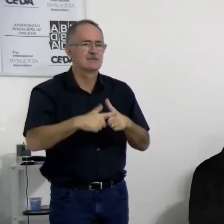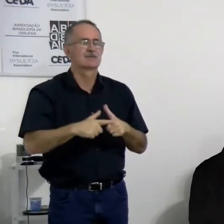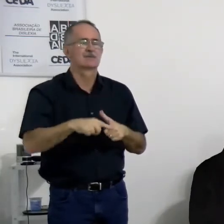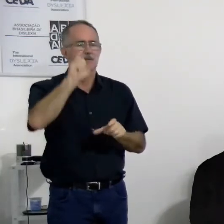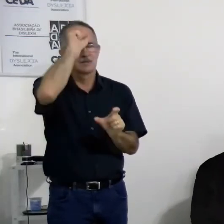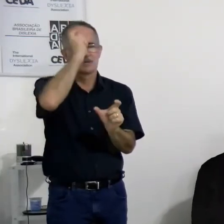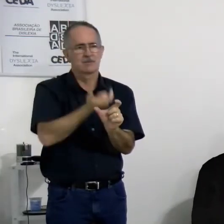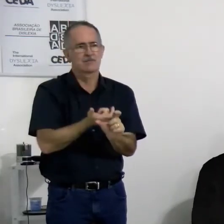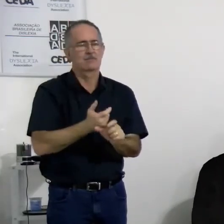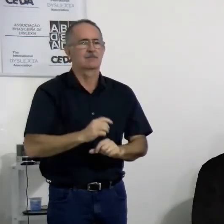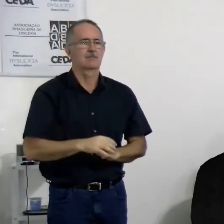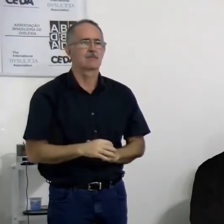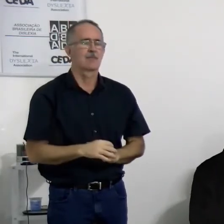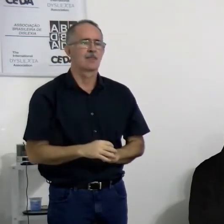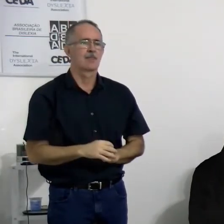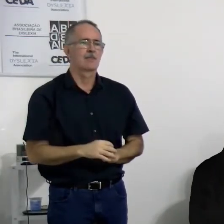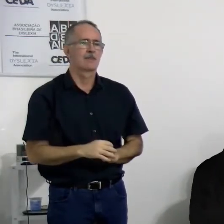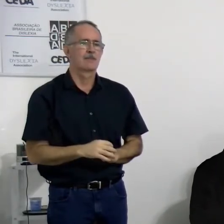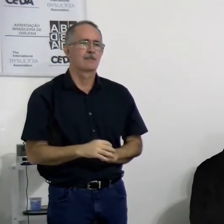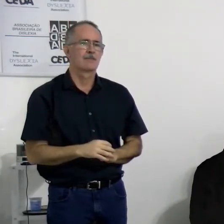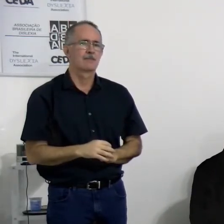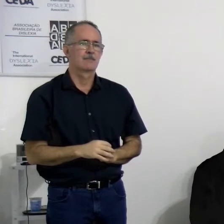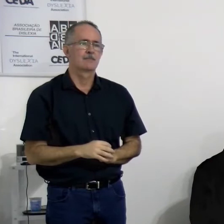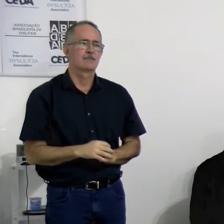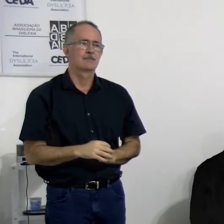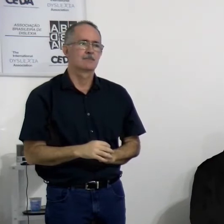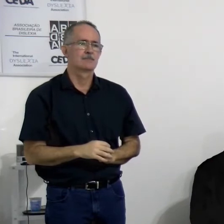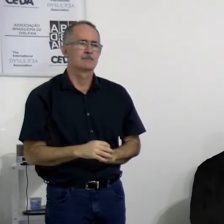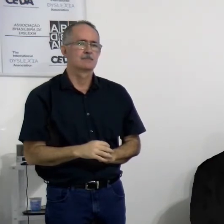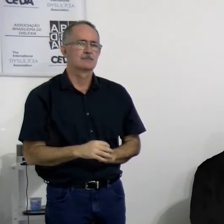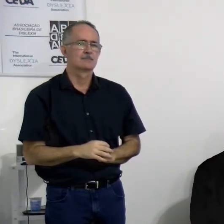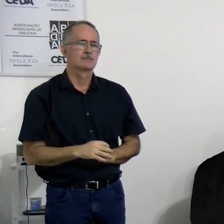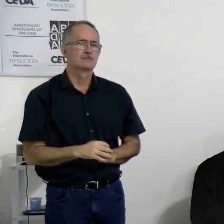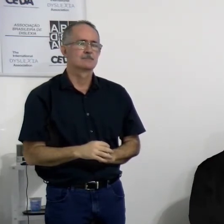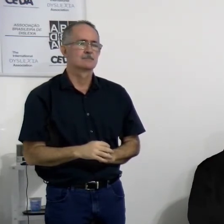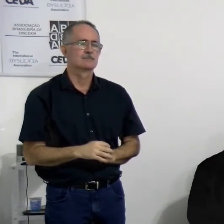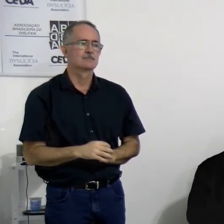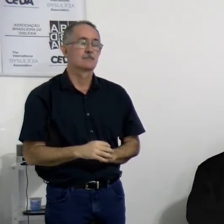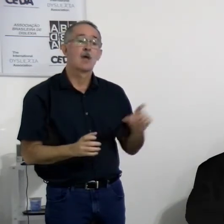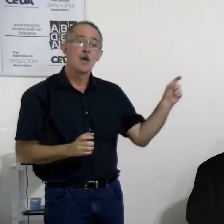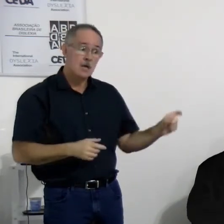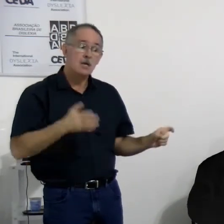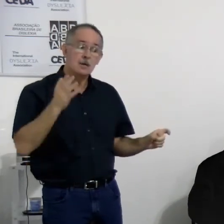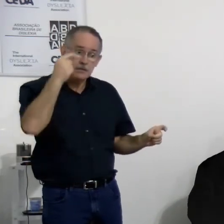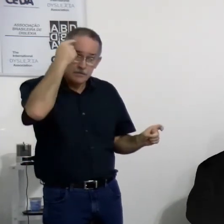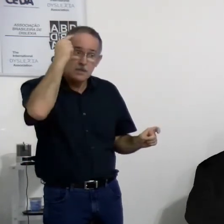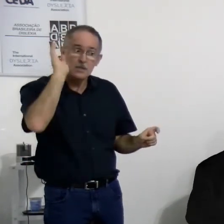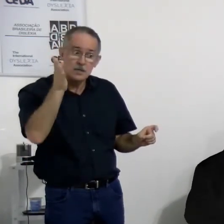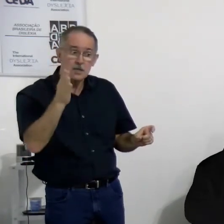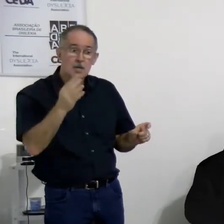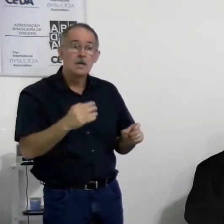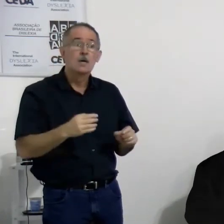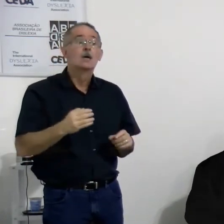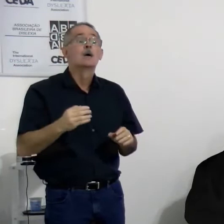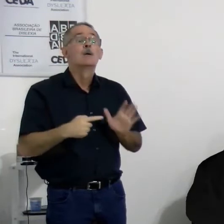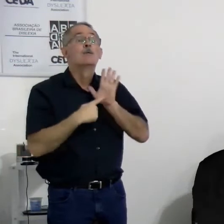I think that begins to address some of this question. Did you want to add anything? Or? Ele acha que isso já começa a endereçar